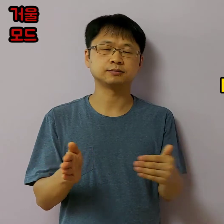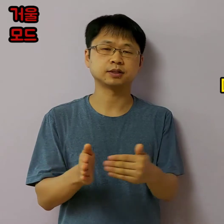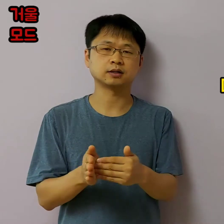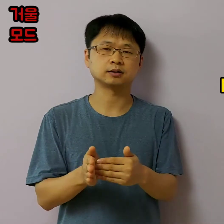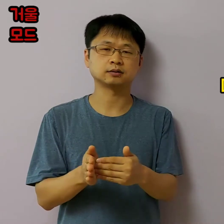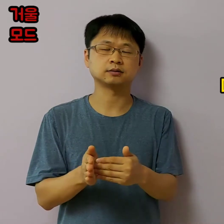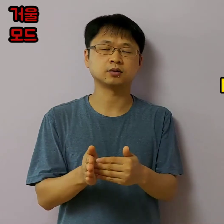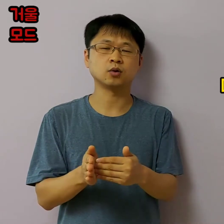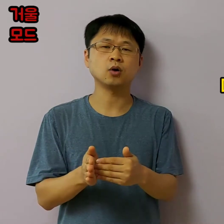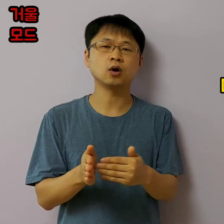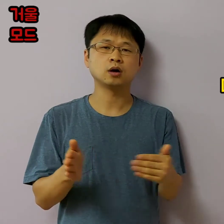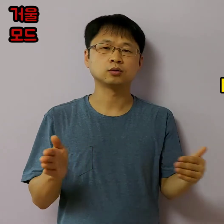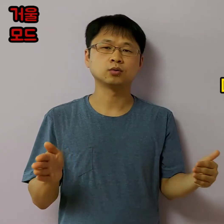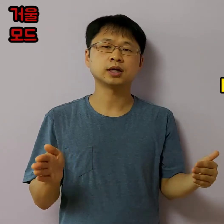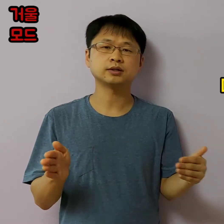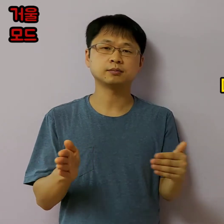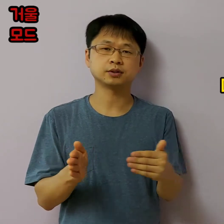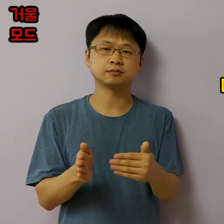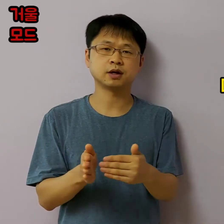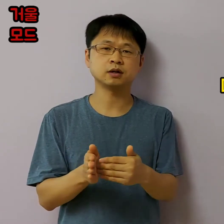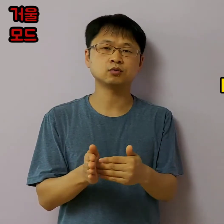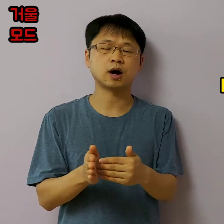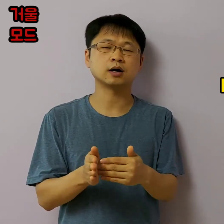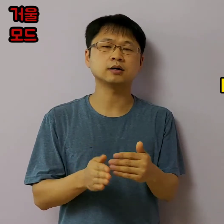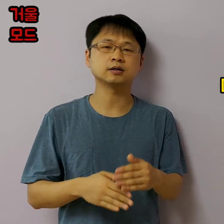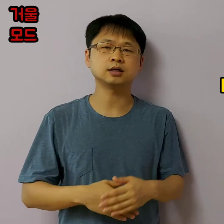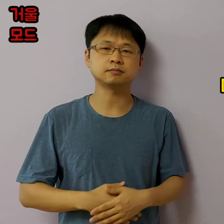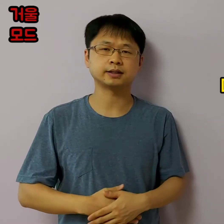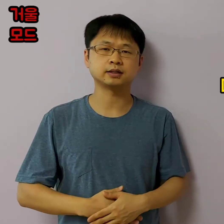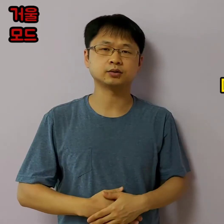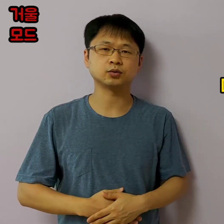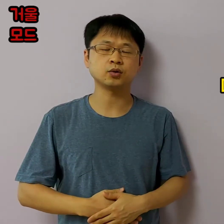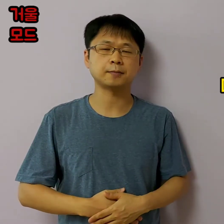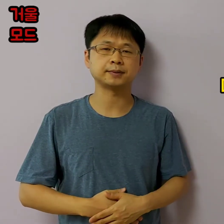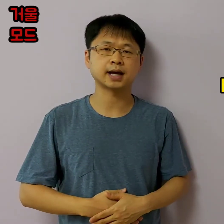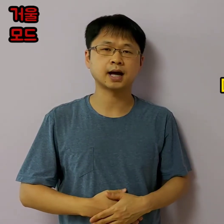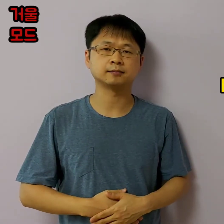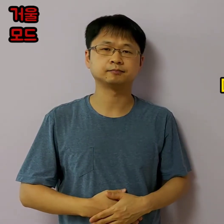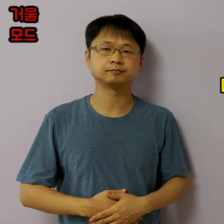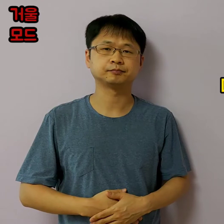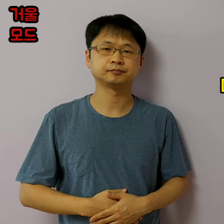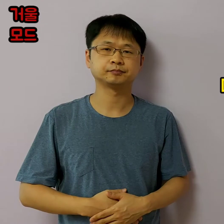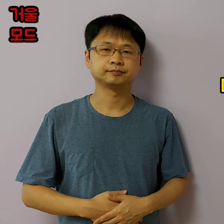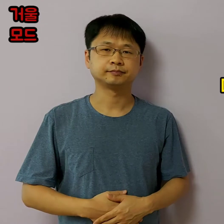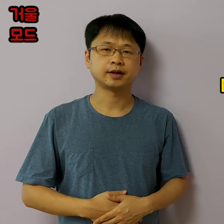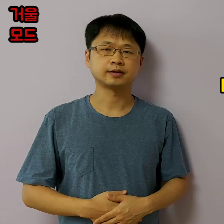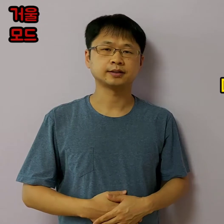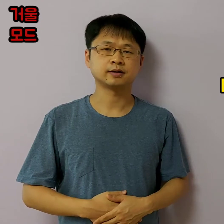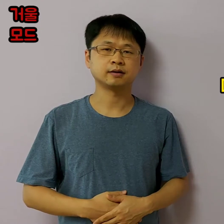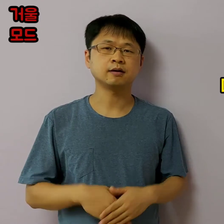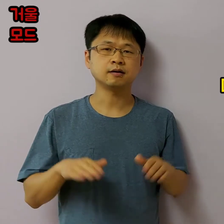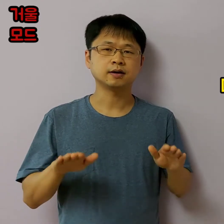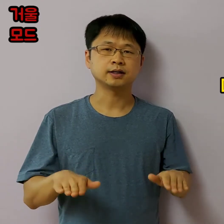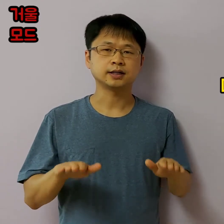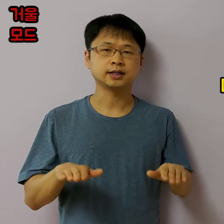있습니다. 그리고 동사 뒤에 붙으면 과거형을 만들기도 합니다. 네, 그래서